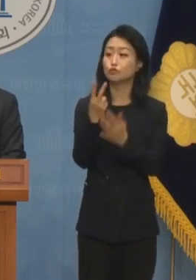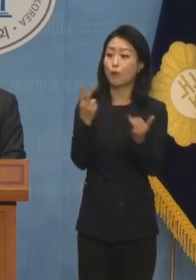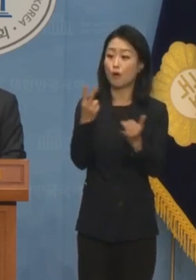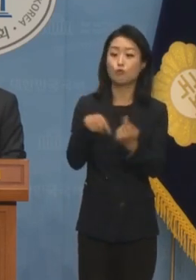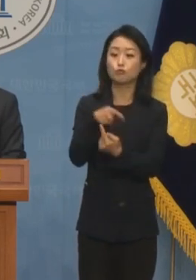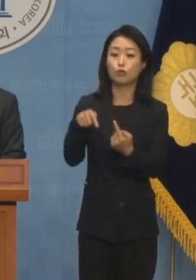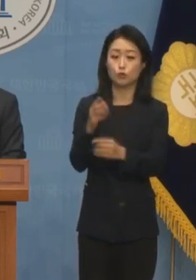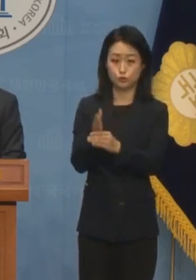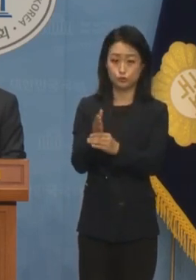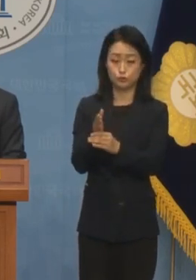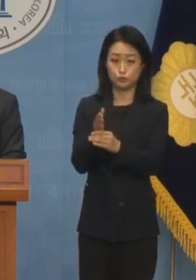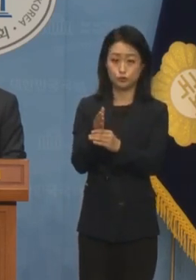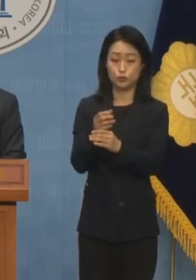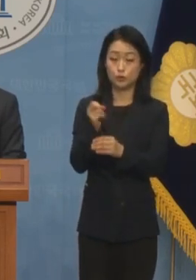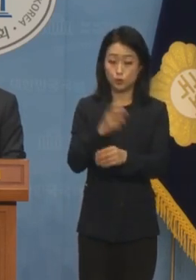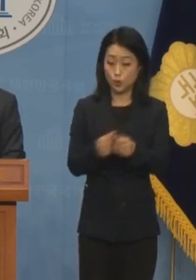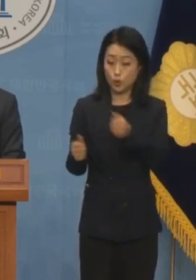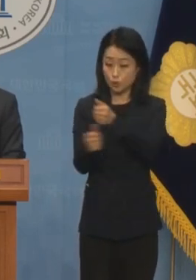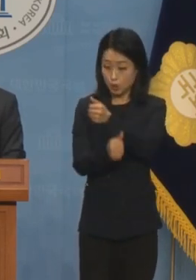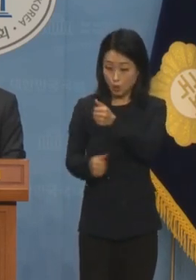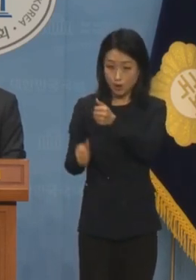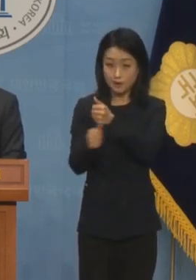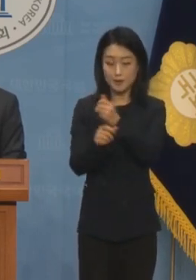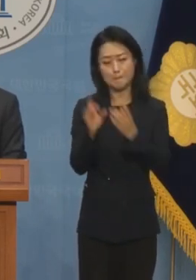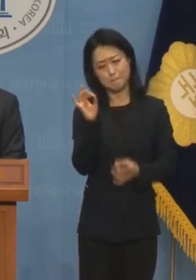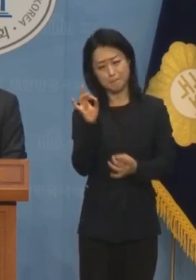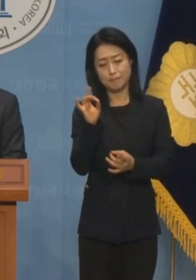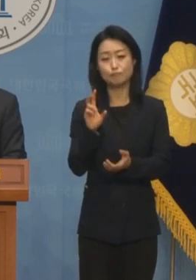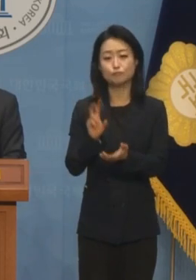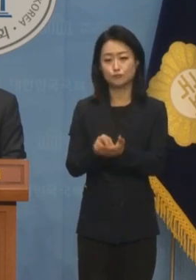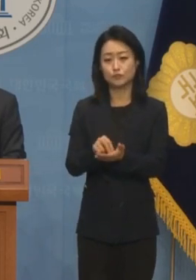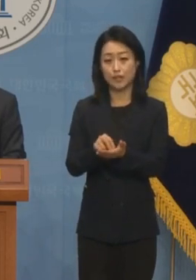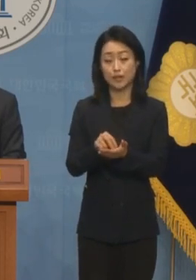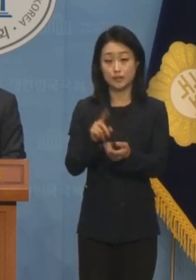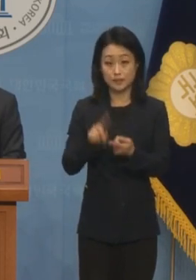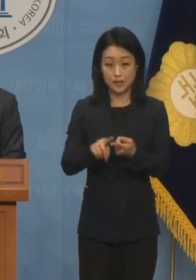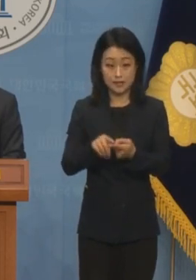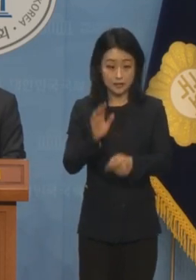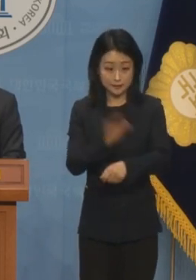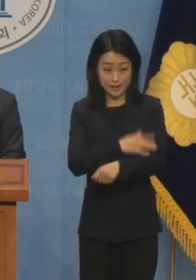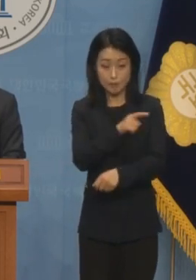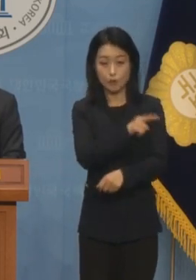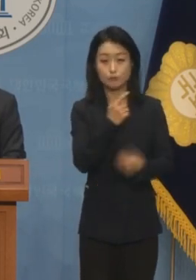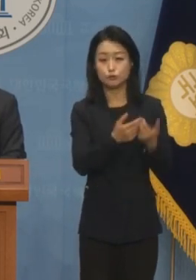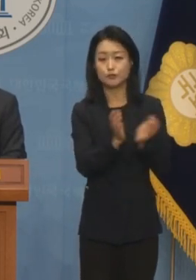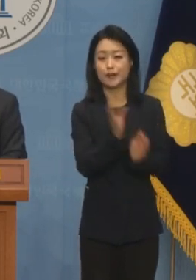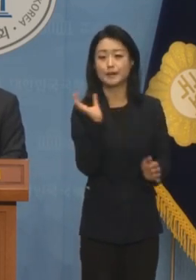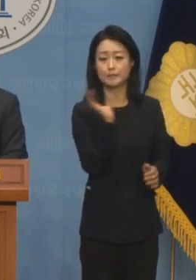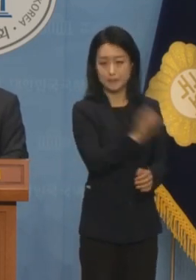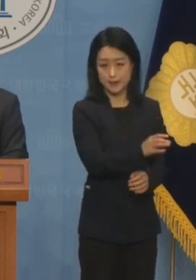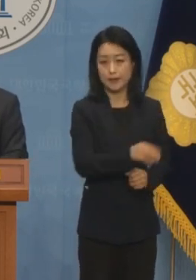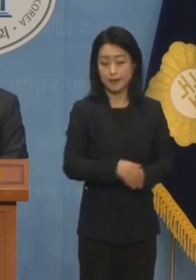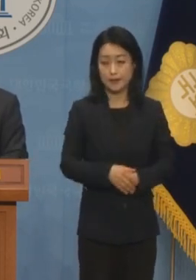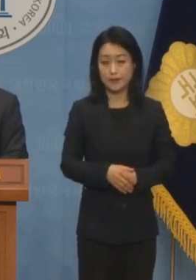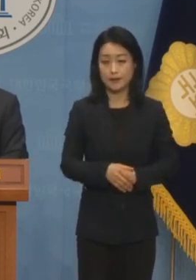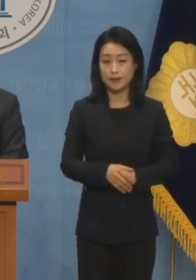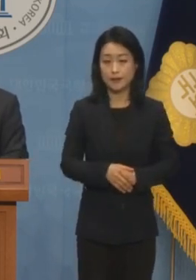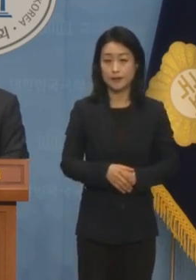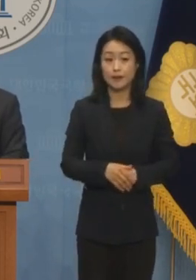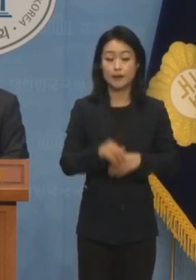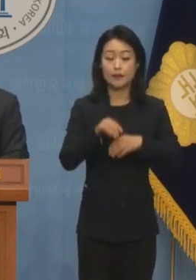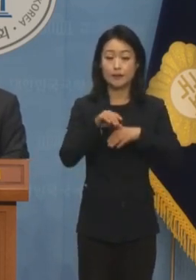운영되고 방송통신위원회의 기능이 마비되는 것에 더시 불가피합니다.